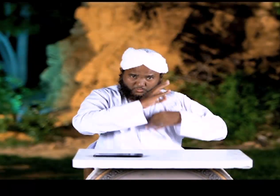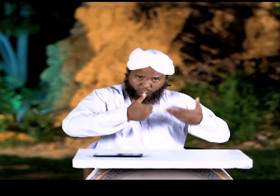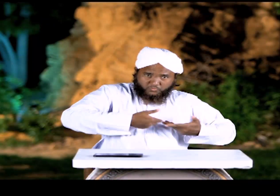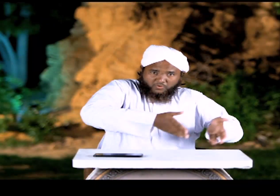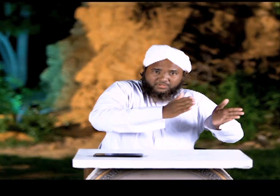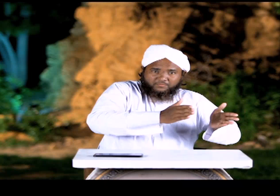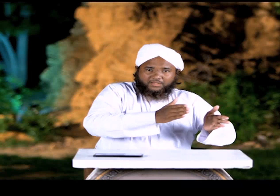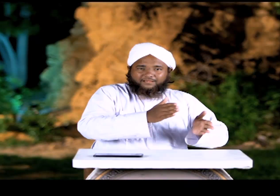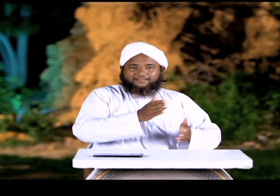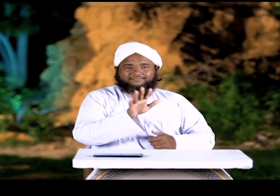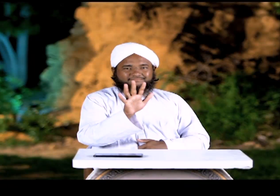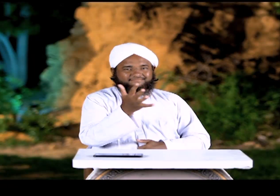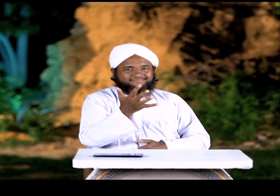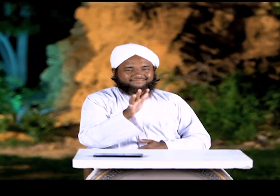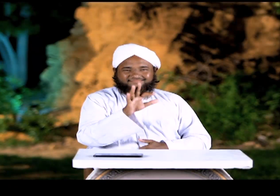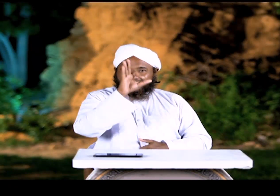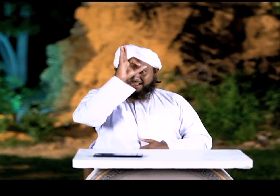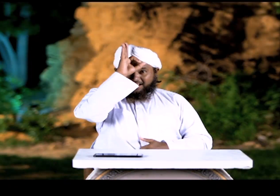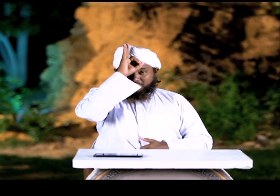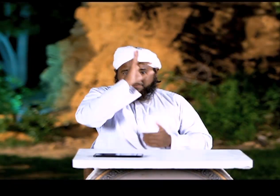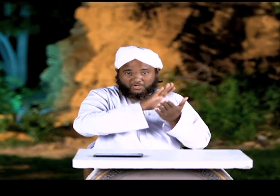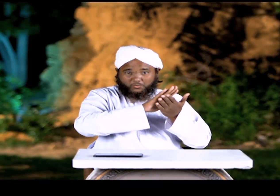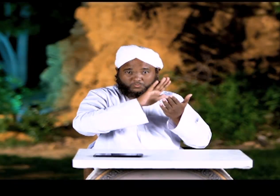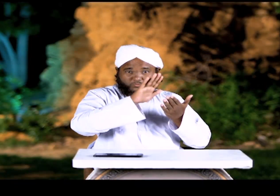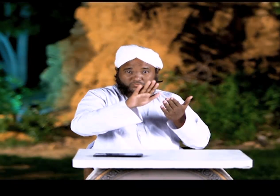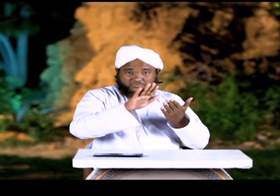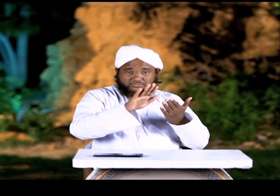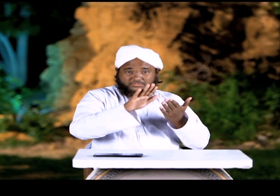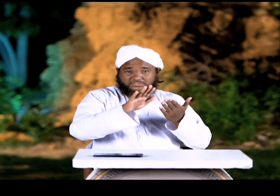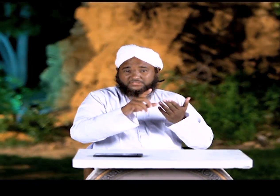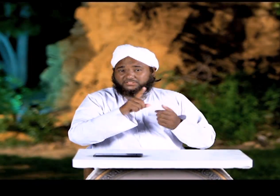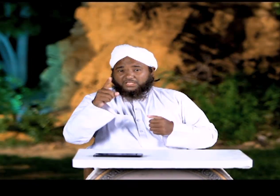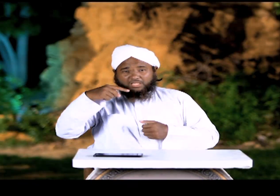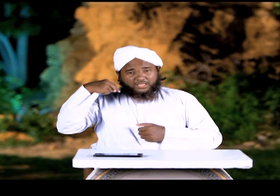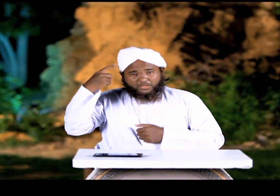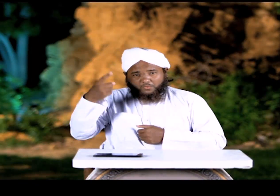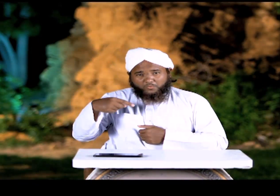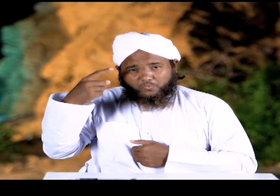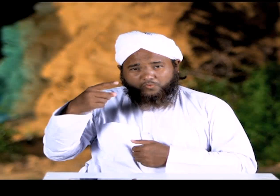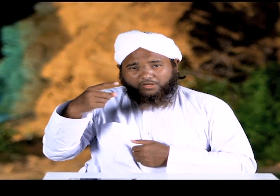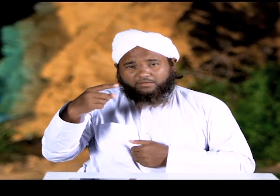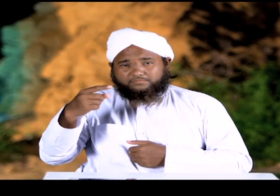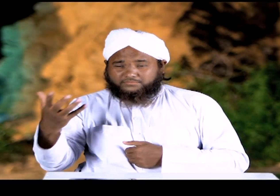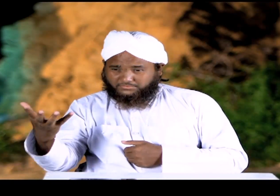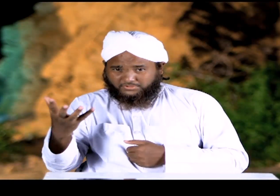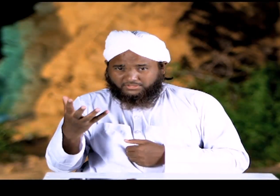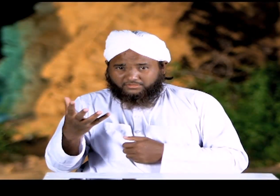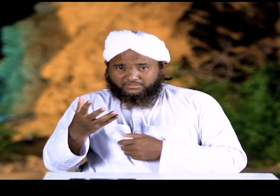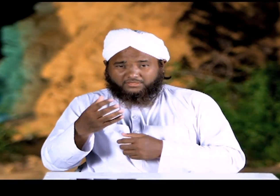گا؟ امام عالی مقام رضی اللہ عنہ کے قافلے کے ایک جانثار حضرت سیدنا مسلم